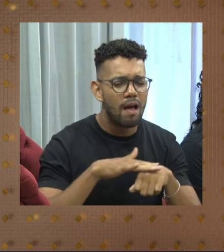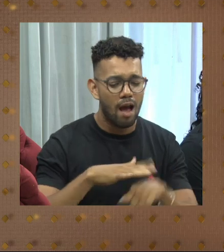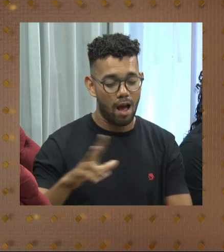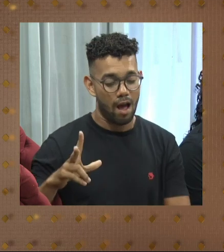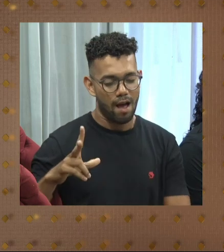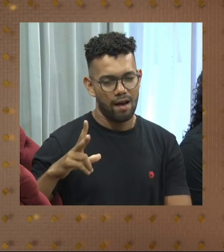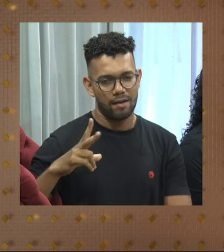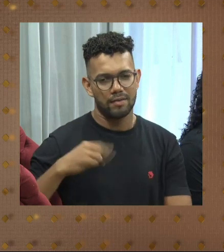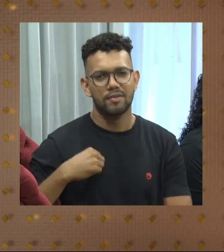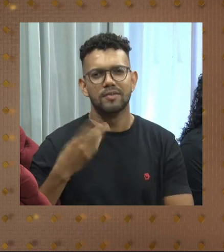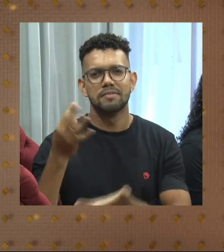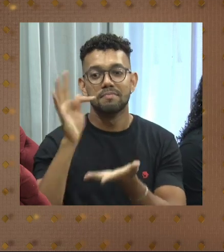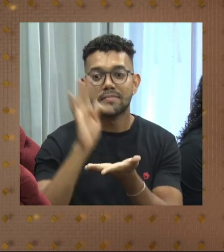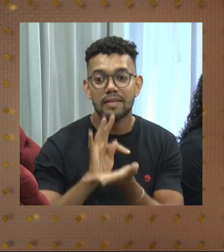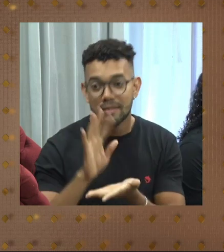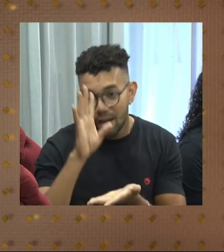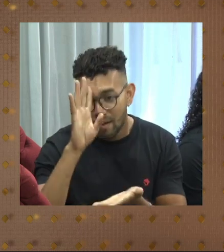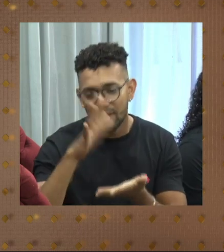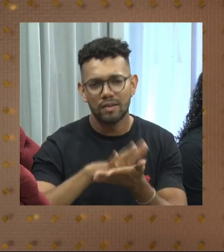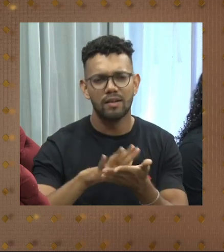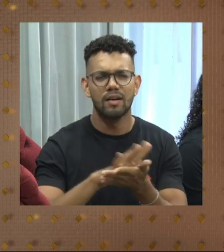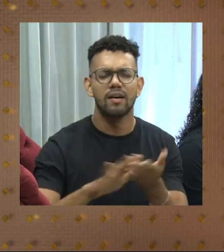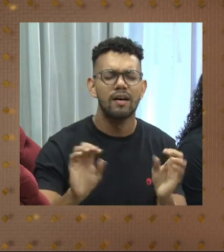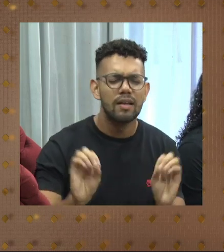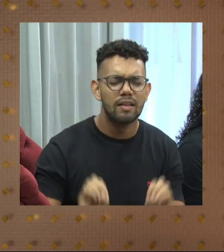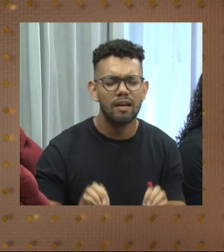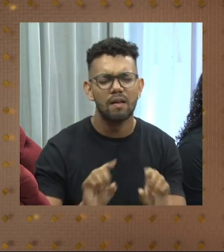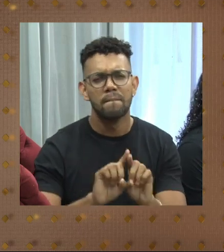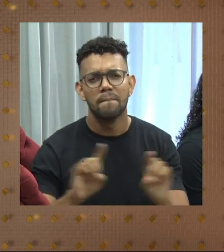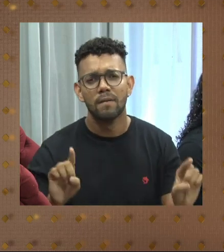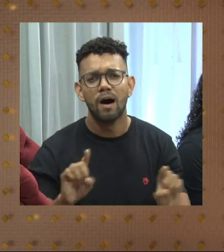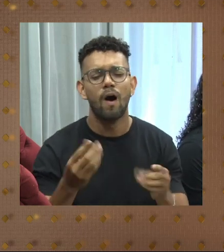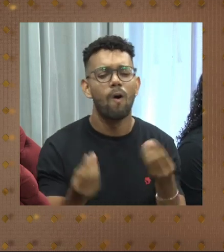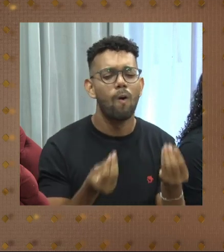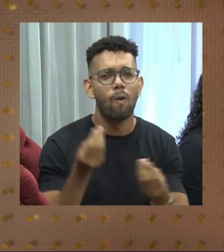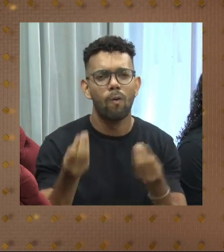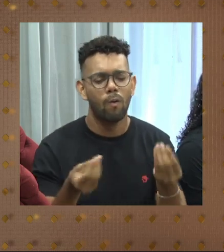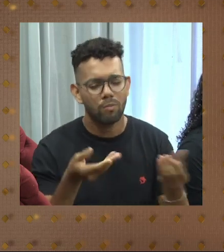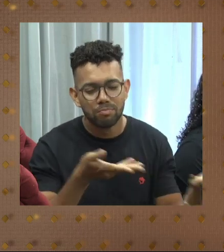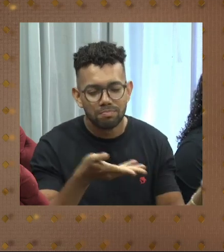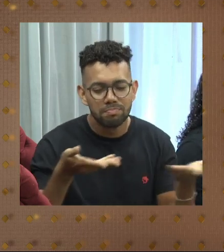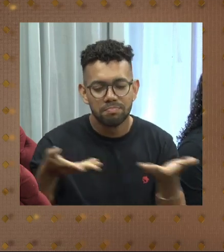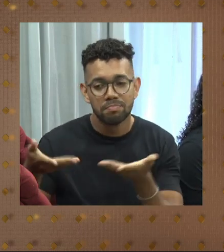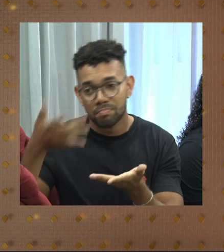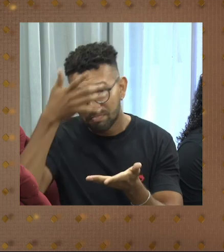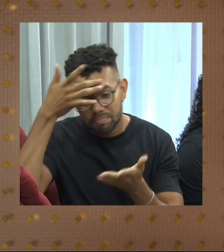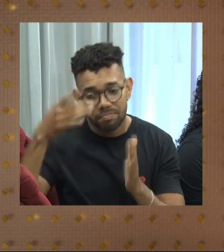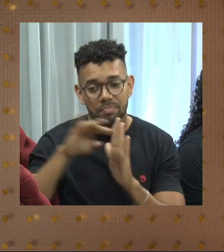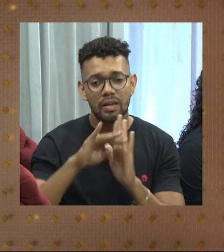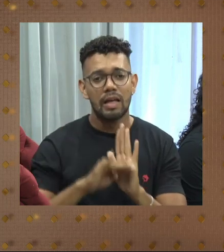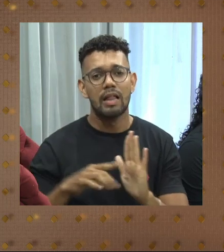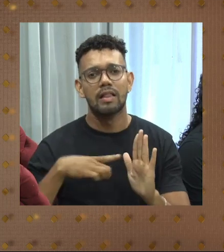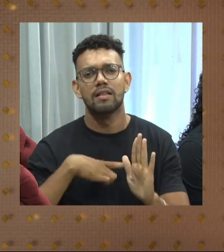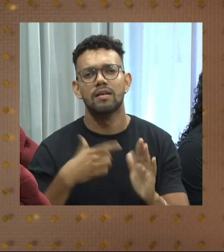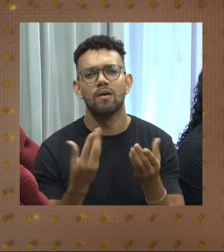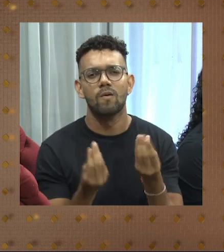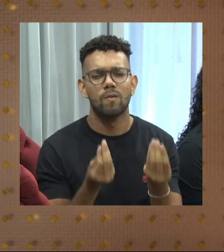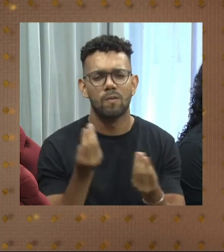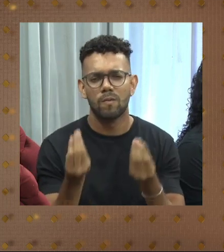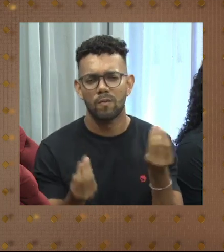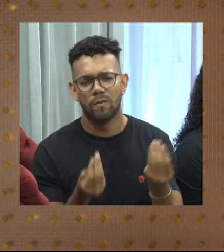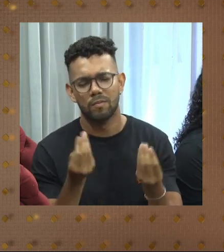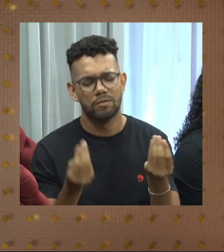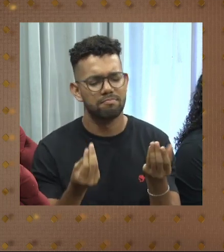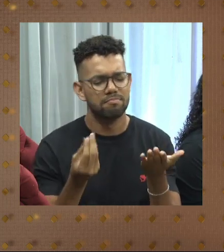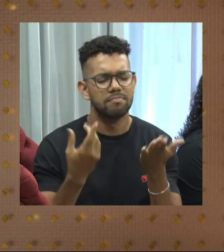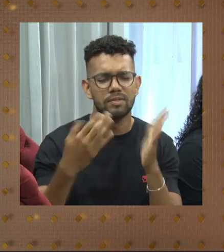mas nesse interesse não acontece nada. Meu Deus, como é que vocês conseguem levar a gente para os programas? Tem dia que a gente não dá conta. É verdade. Você estava me perguntando da agenda